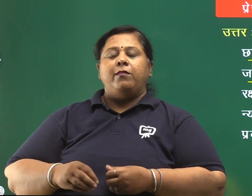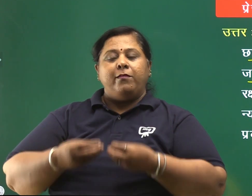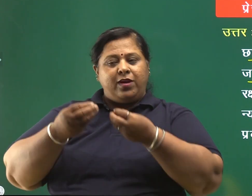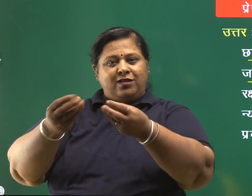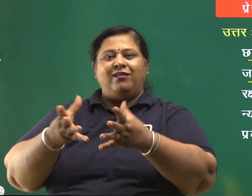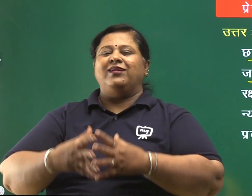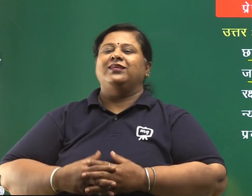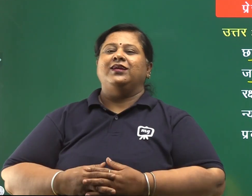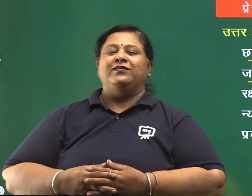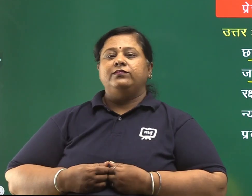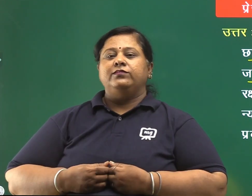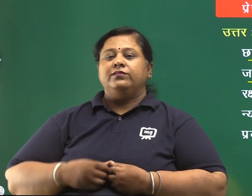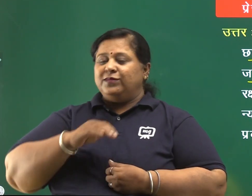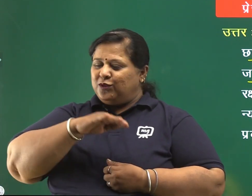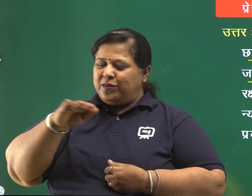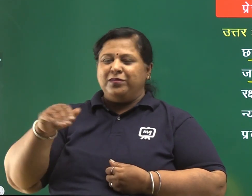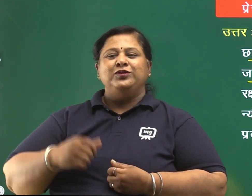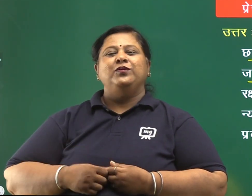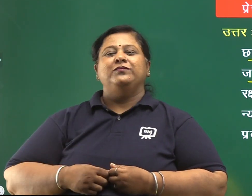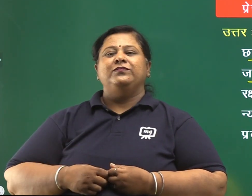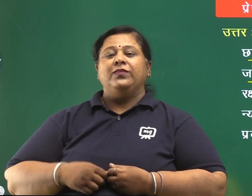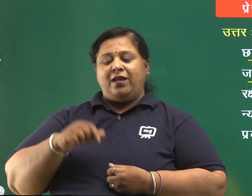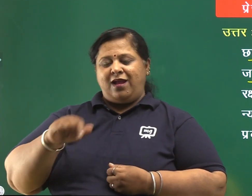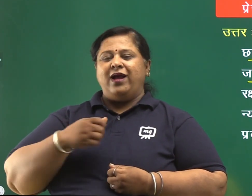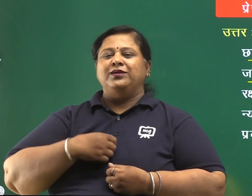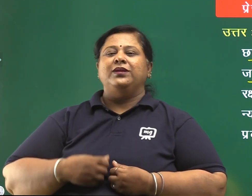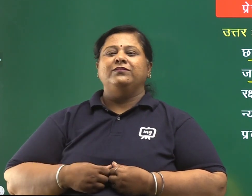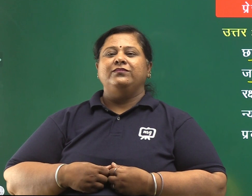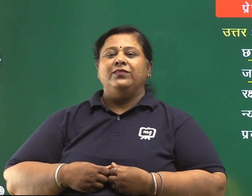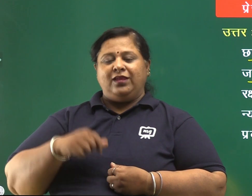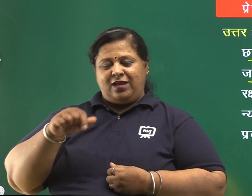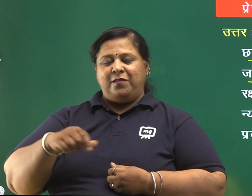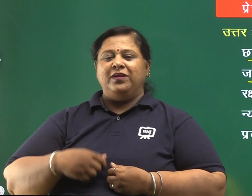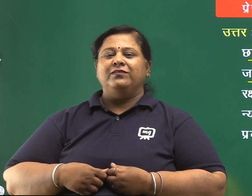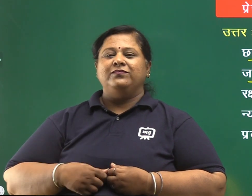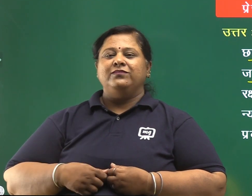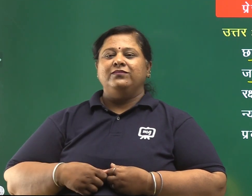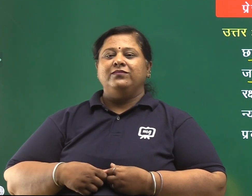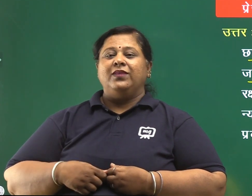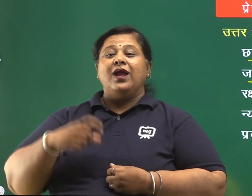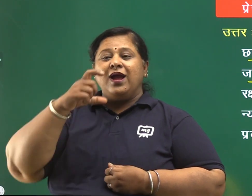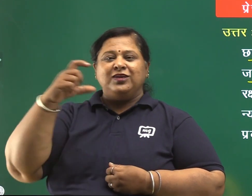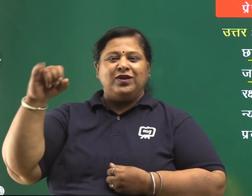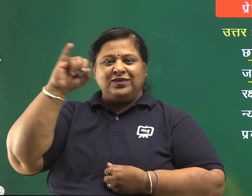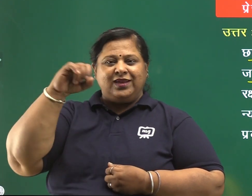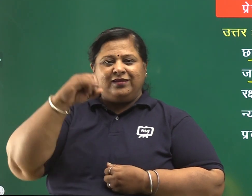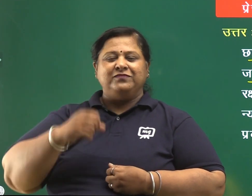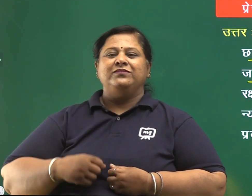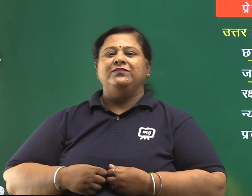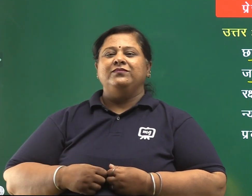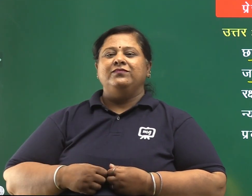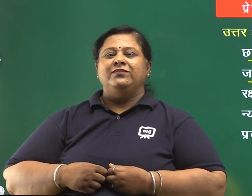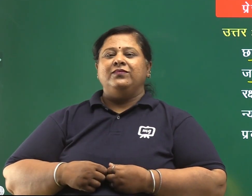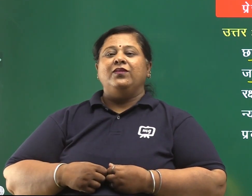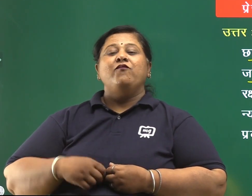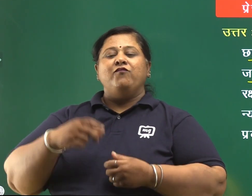प्रदान करती है। तो प्यारे बच्चों, आज हमने यहाँ पर कक्षा 6